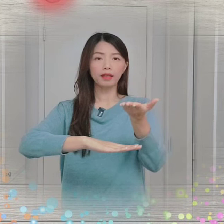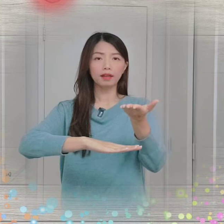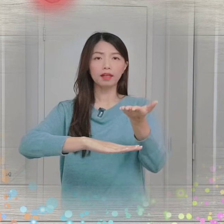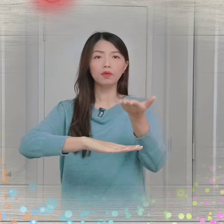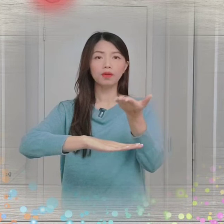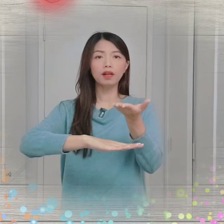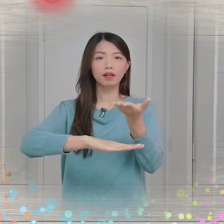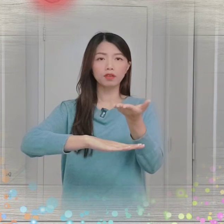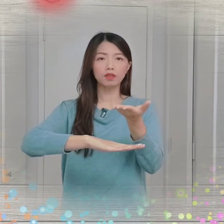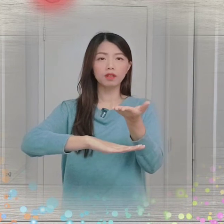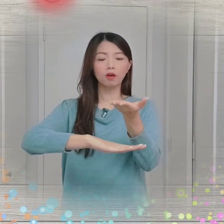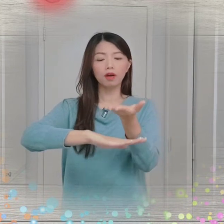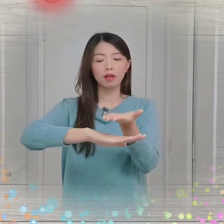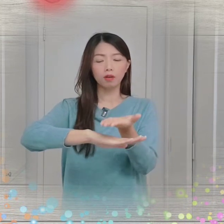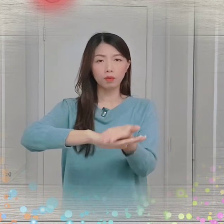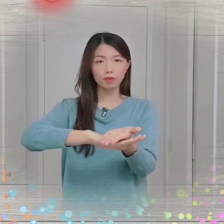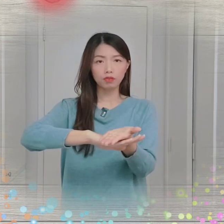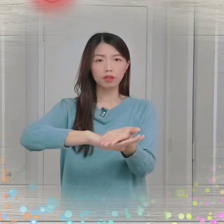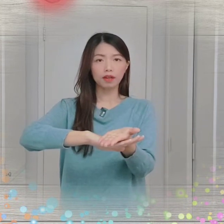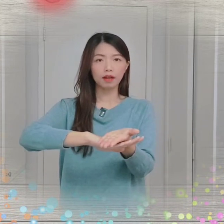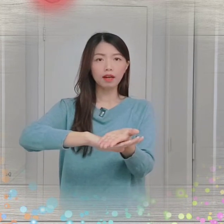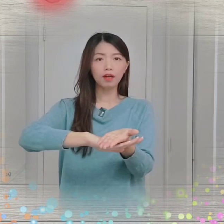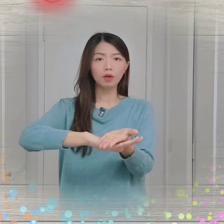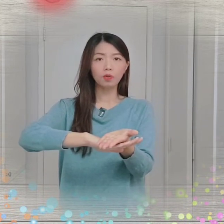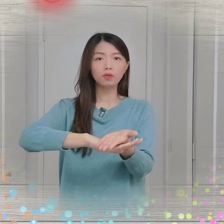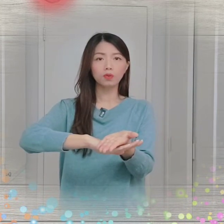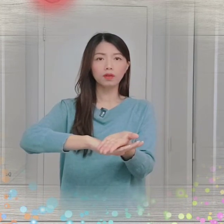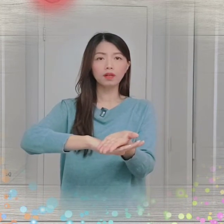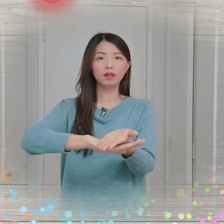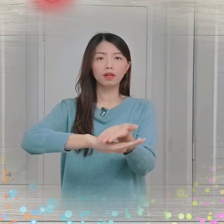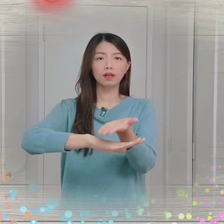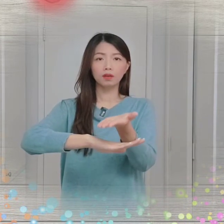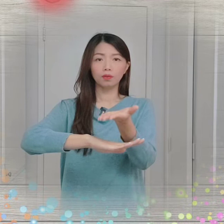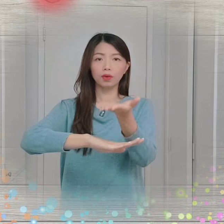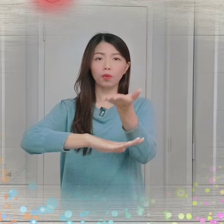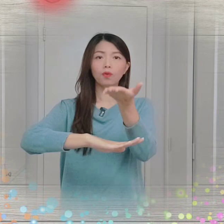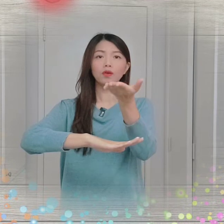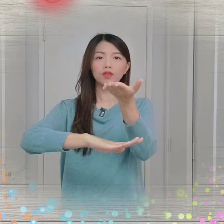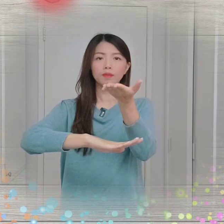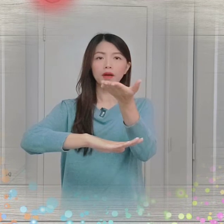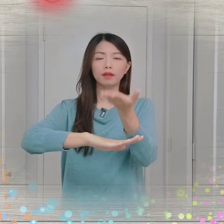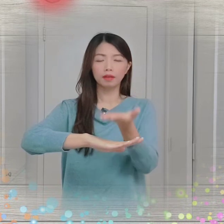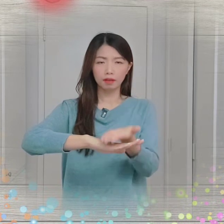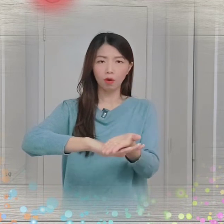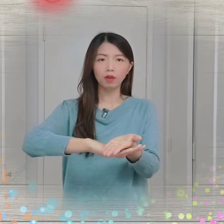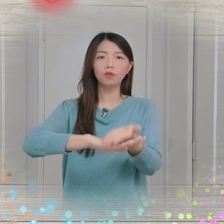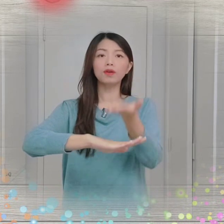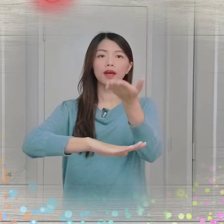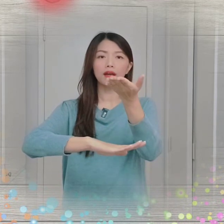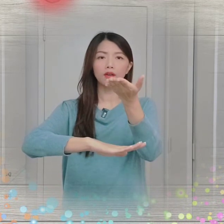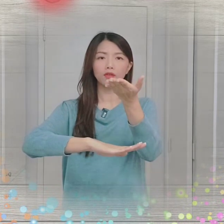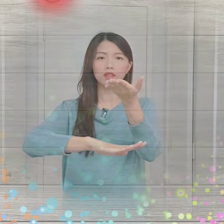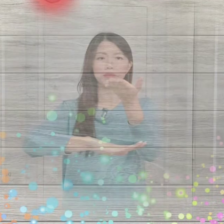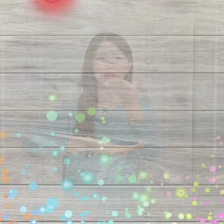손바닥이 위를 향하게 해주셔서 이렇게 붙여주셨다가 오른손을 위로 올려주시면 어디